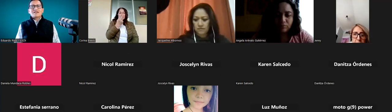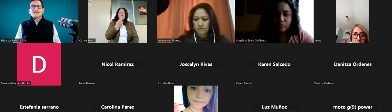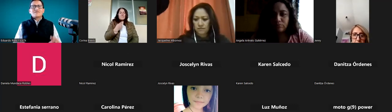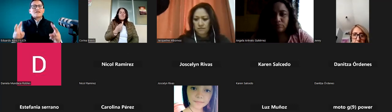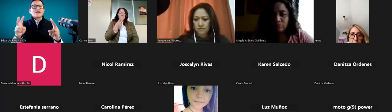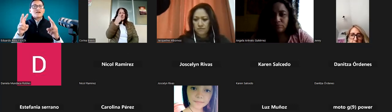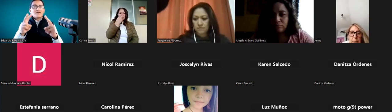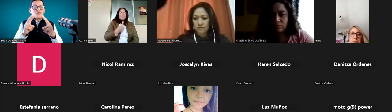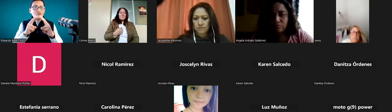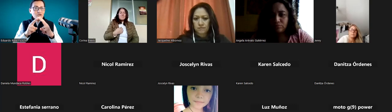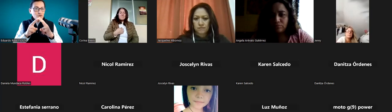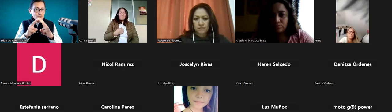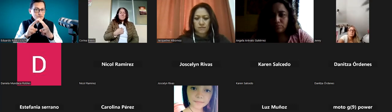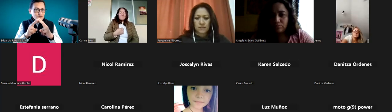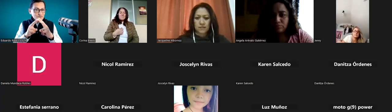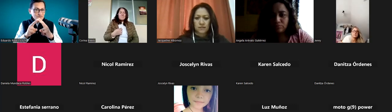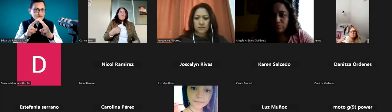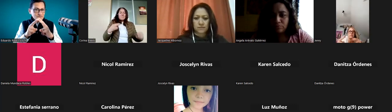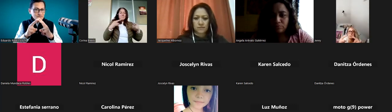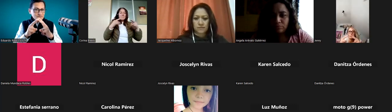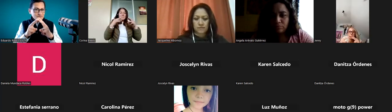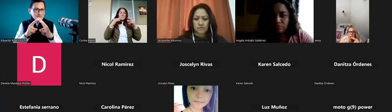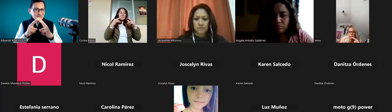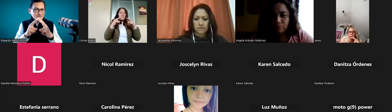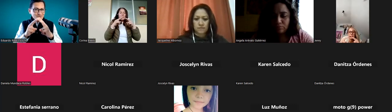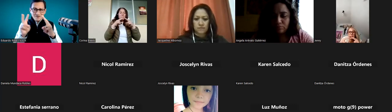La siguiente. Nos vemos.